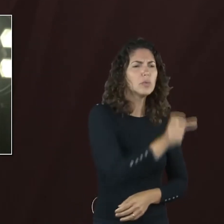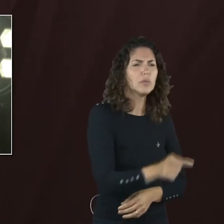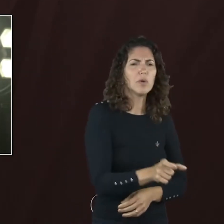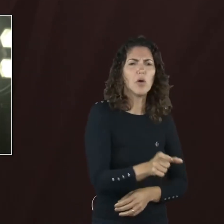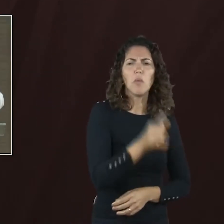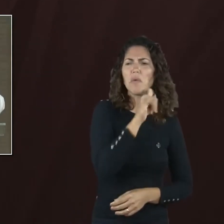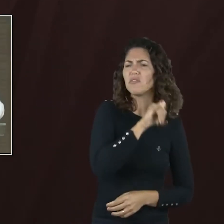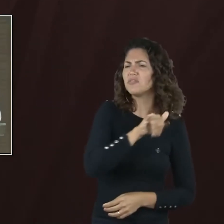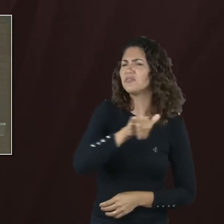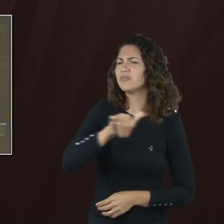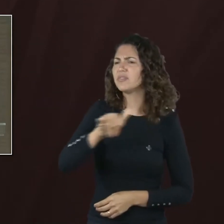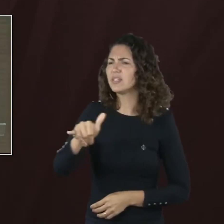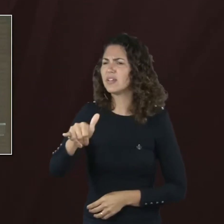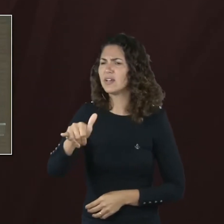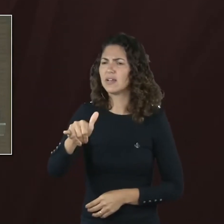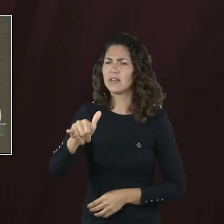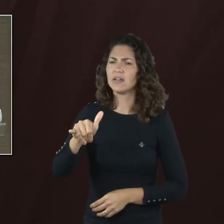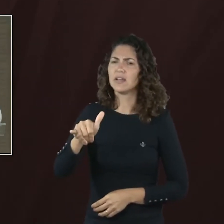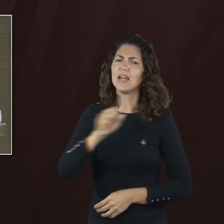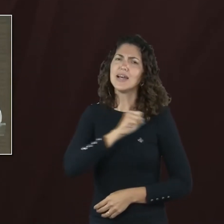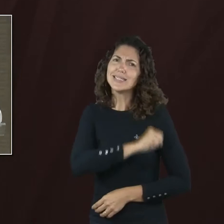E quando disse isso,